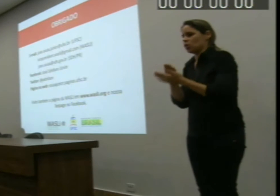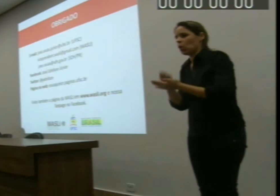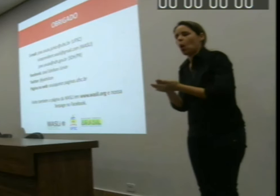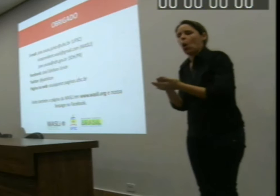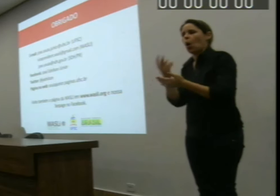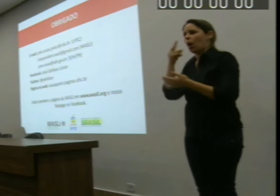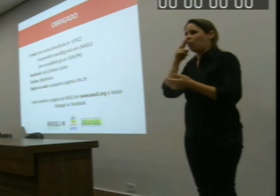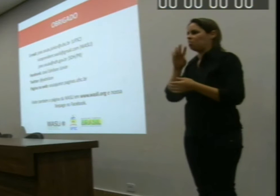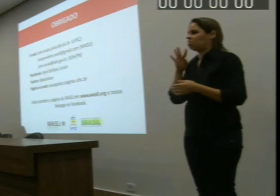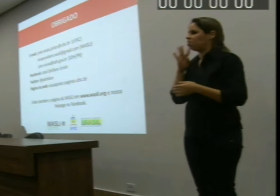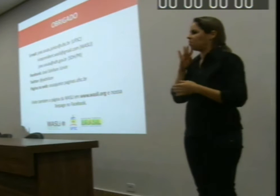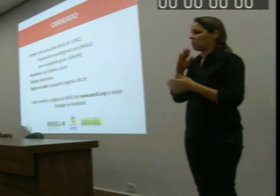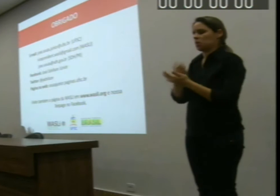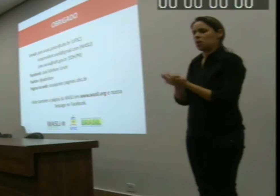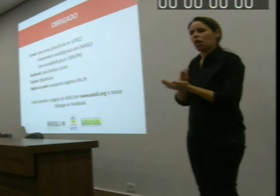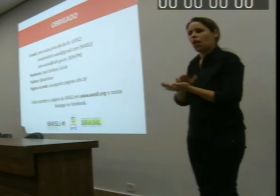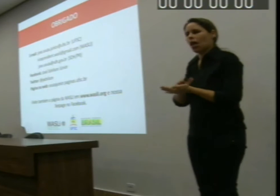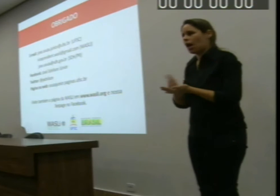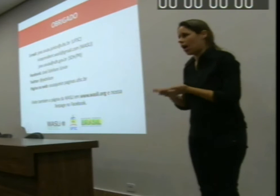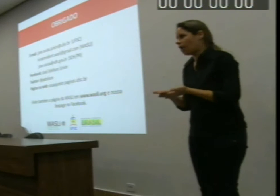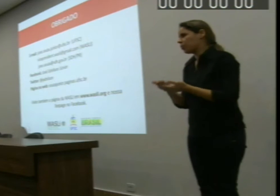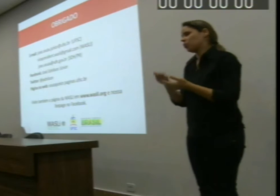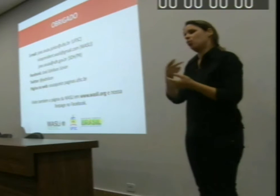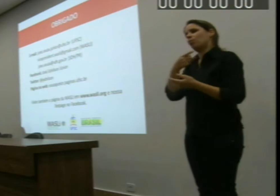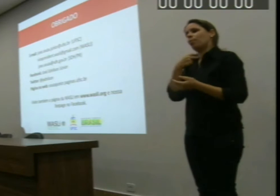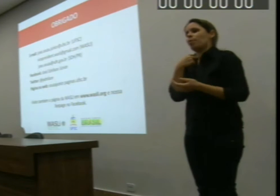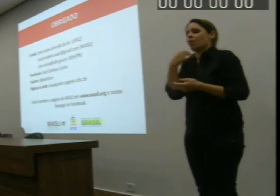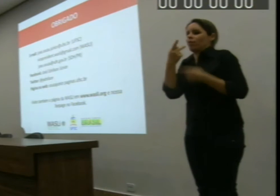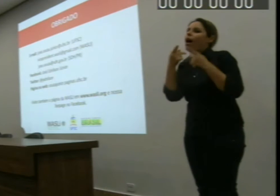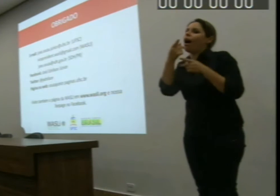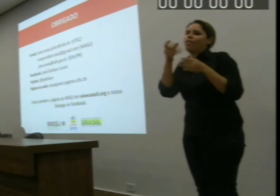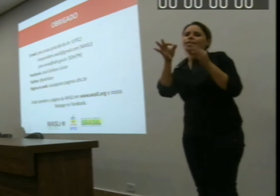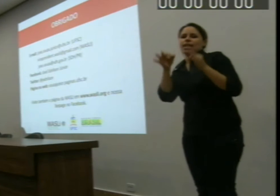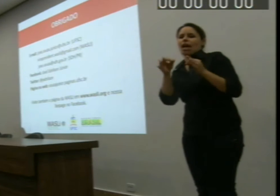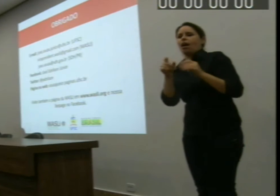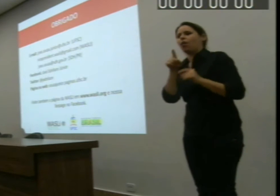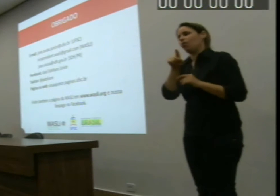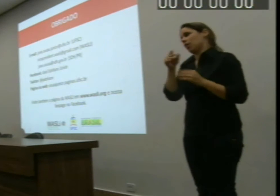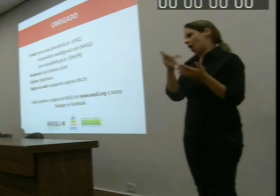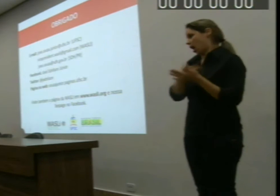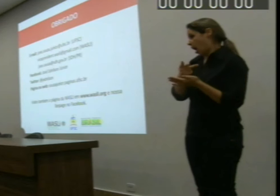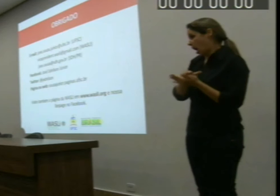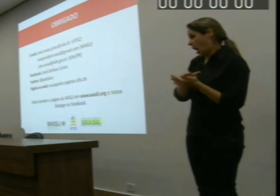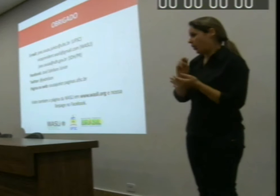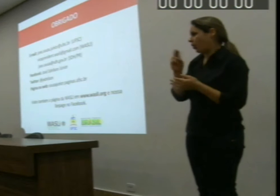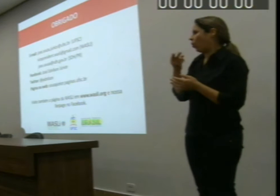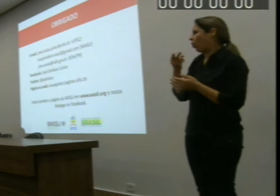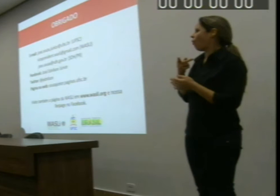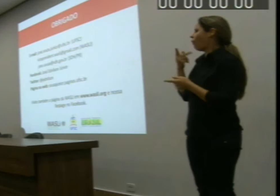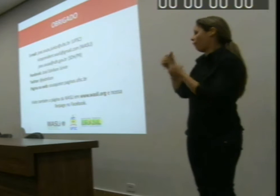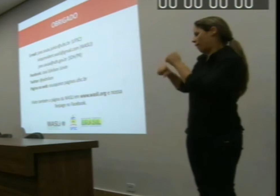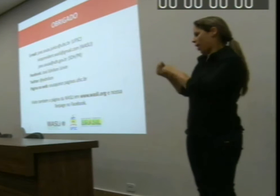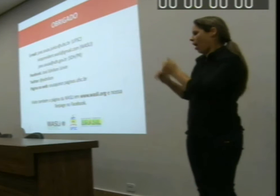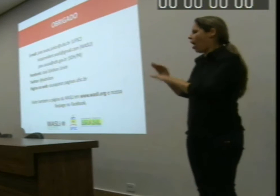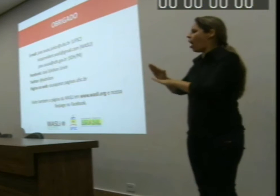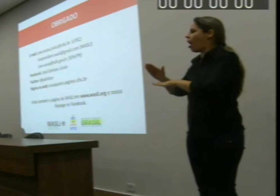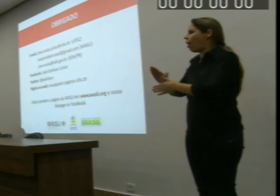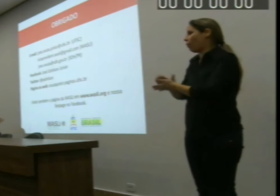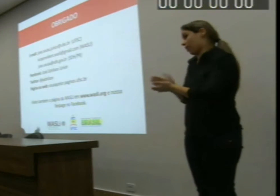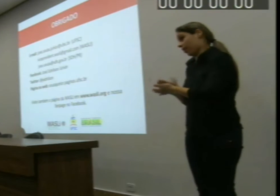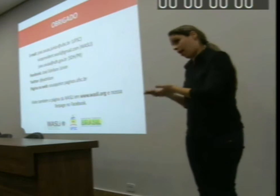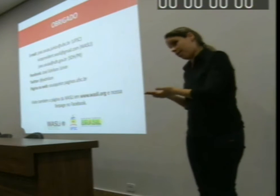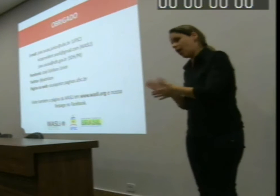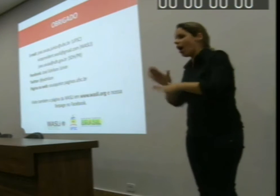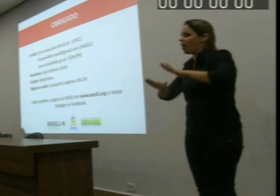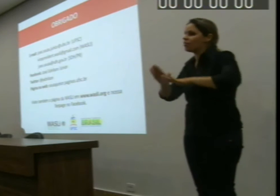fazendo então eu não posso dizer se você tá certo eu não posso dizer se você tá errada eu não posso dizer se o intérprete Tá certo se o intérprete tá errado às vezes tá todo mundo errado às